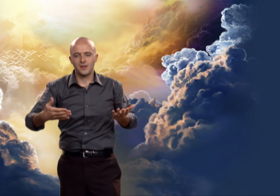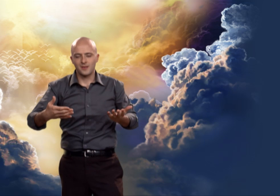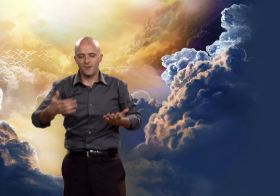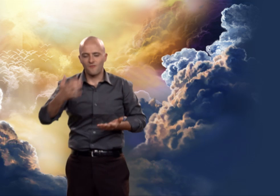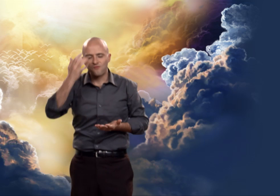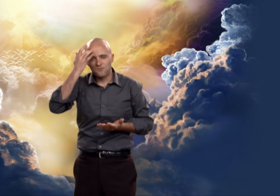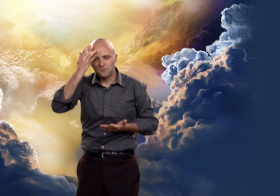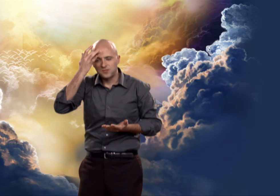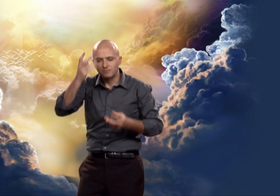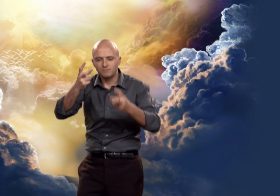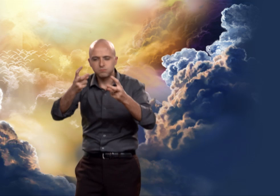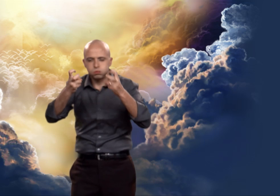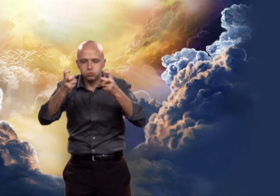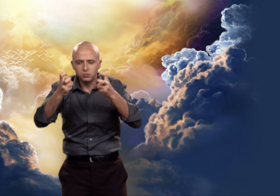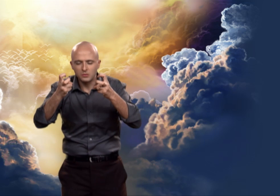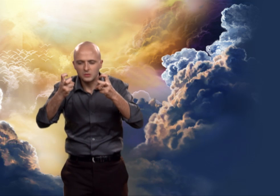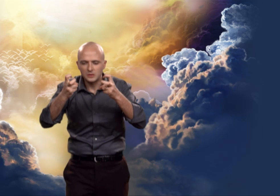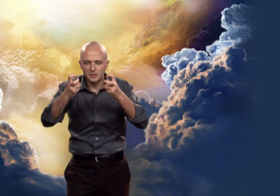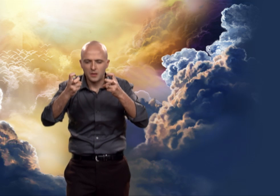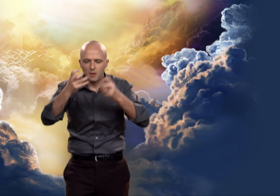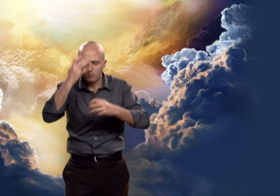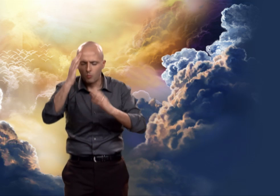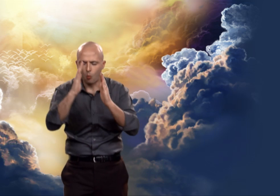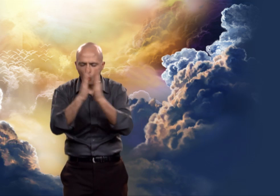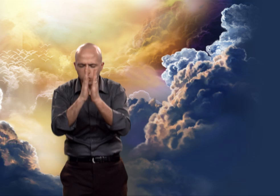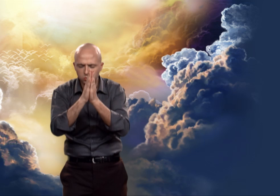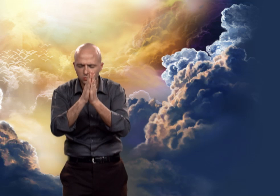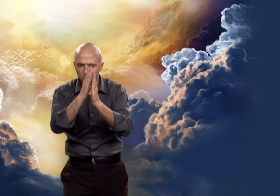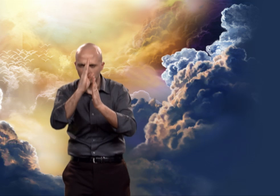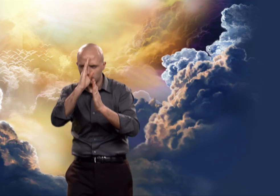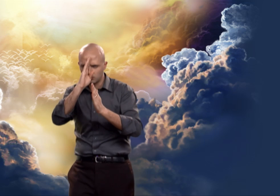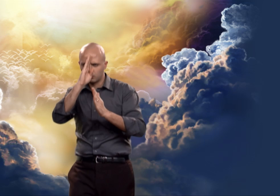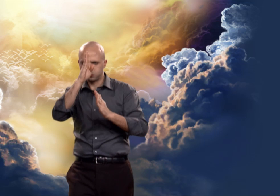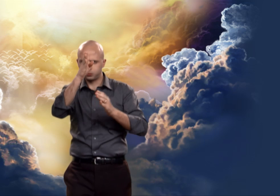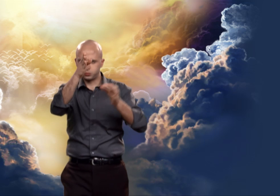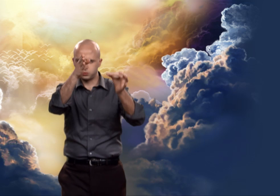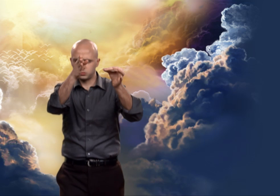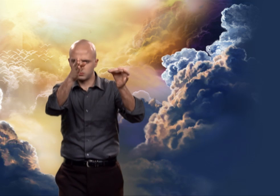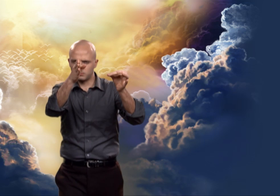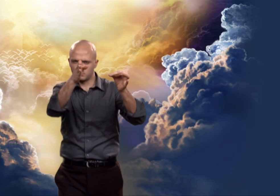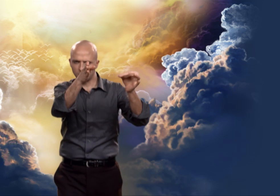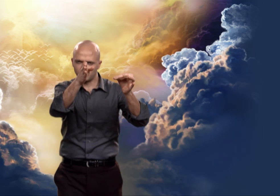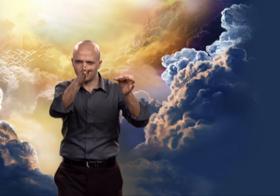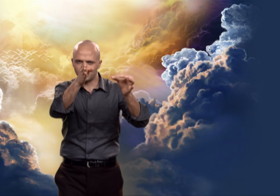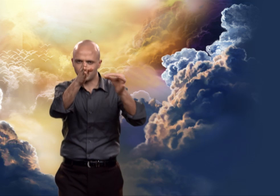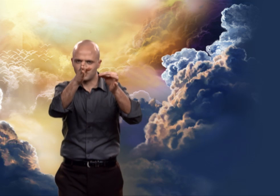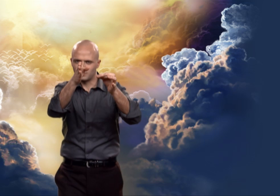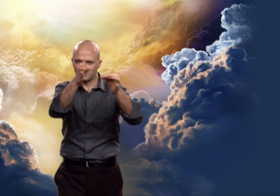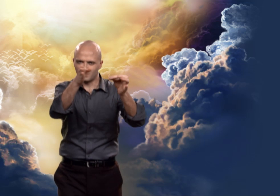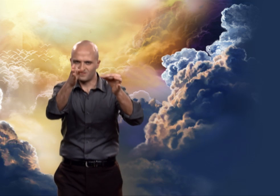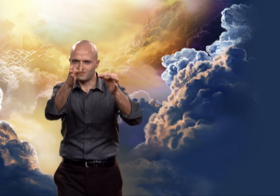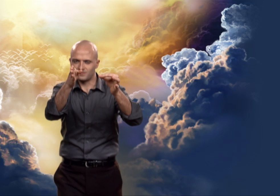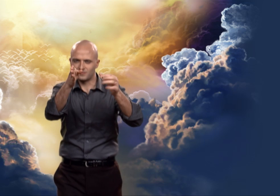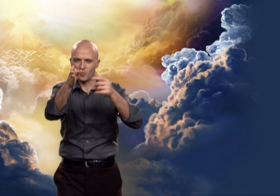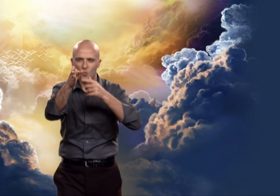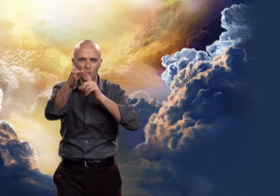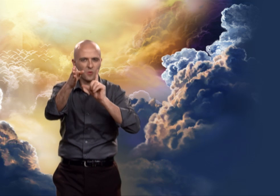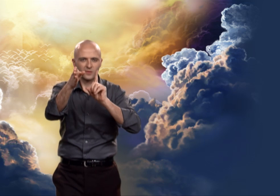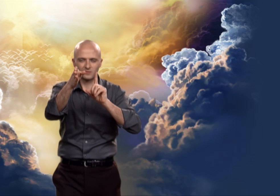pessoas corruptas, mas que impõem falsidades fatais. Elias, Jeremias e Paulo se